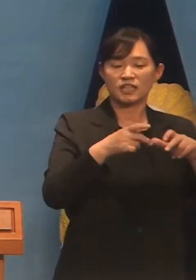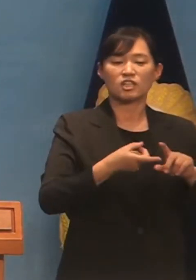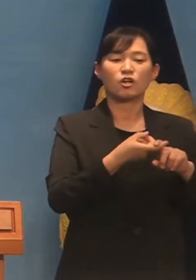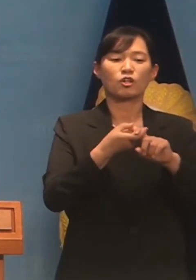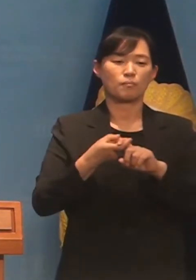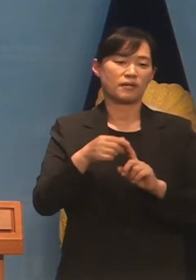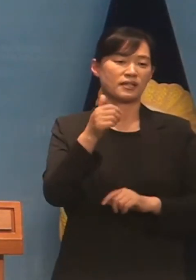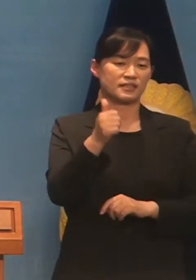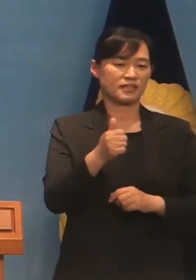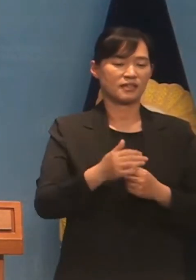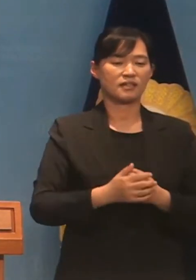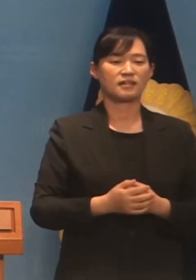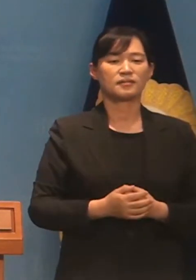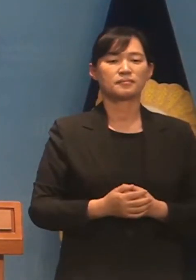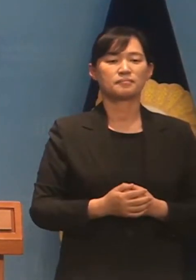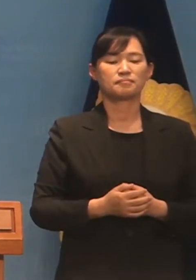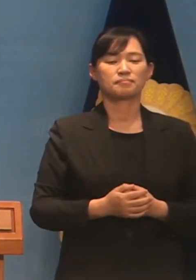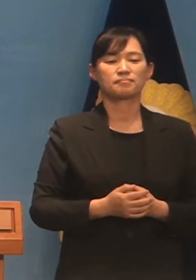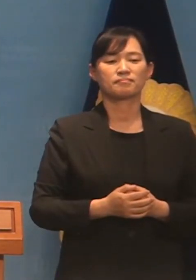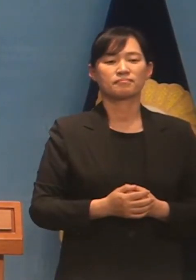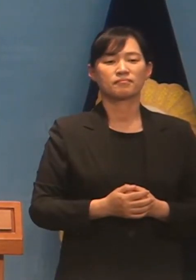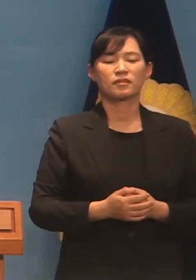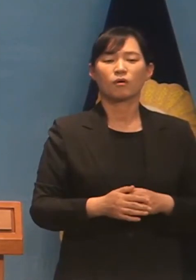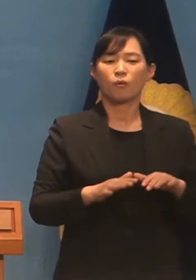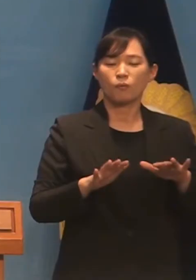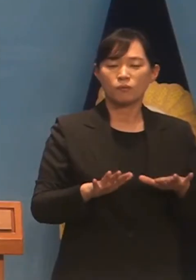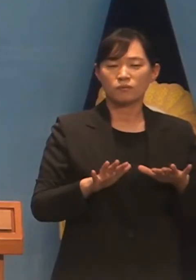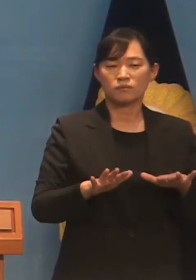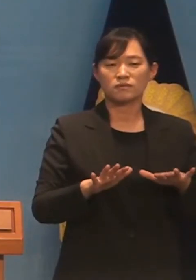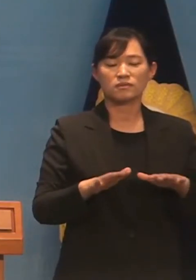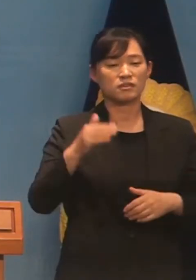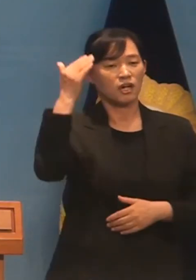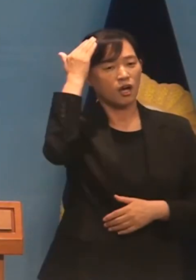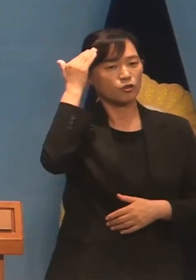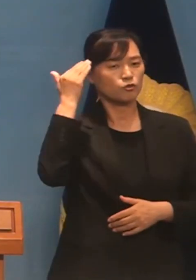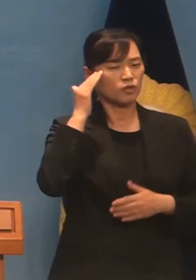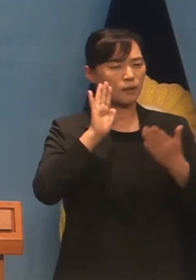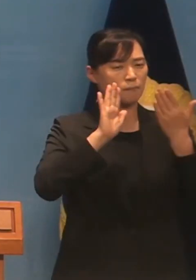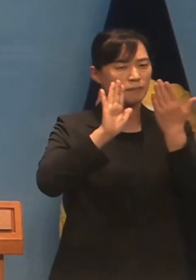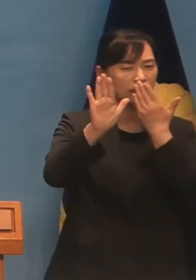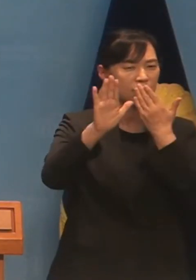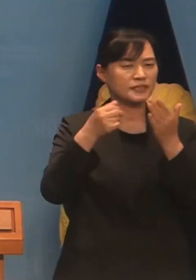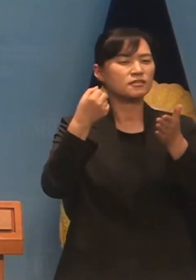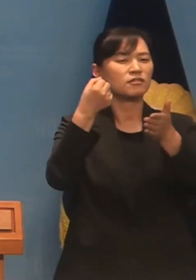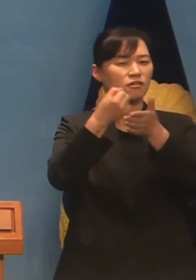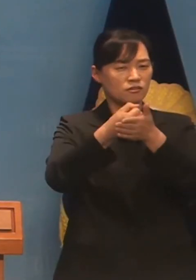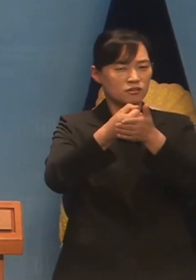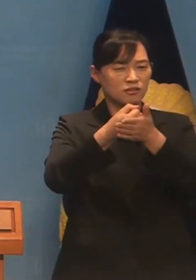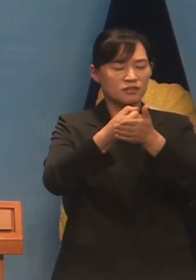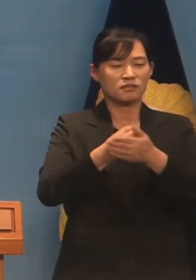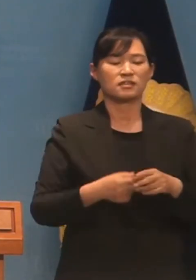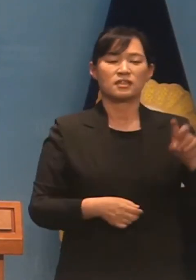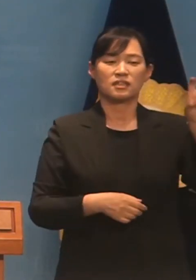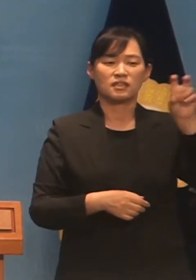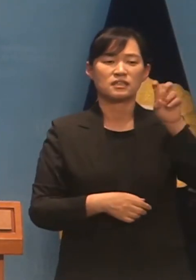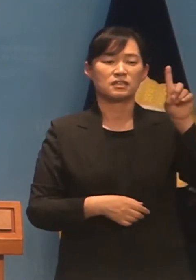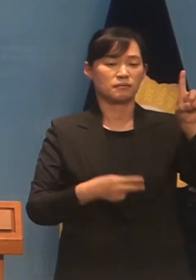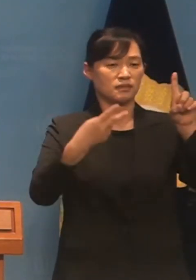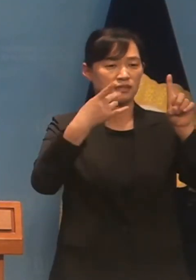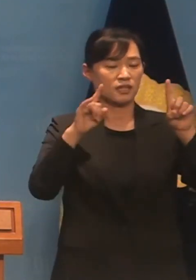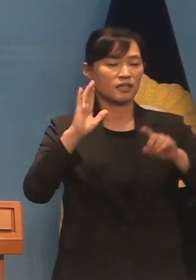한국시각장애인연합회 회장 김영일입니다. 오늘은 대한민국의 미래를 결정지을